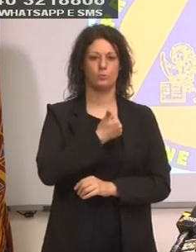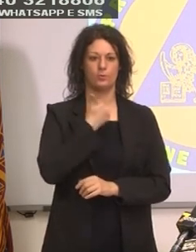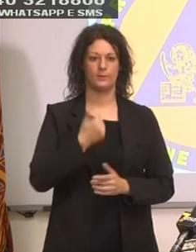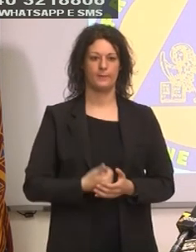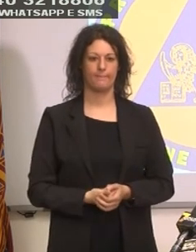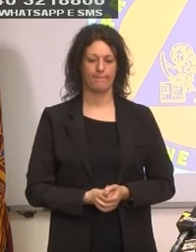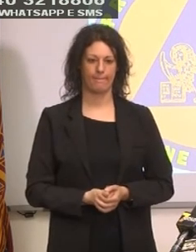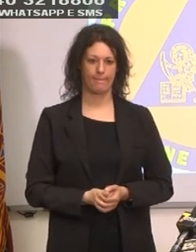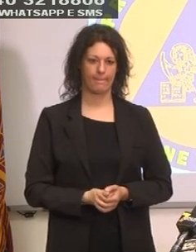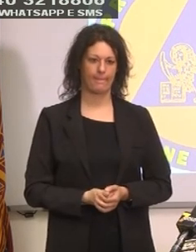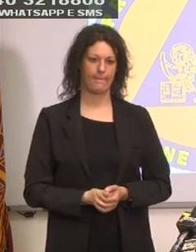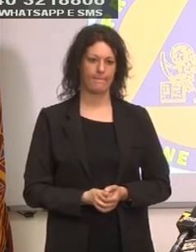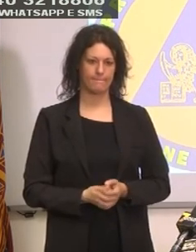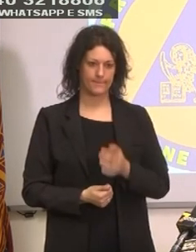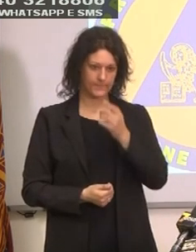Vanza.